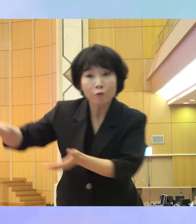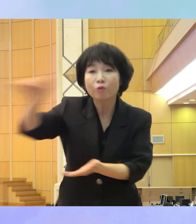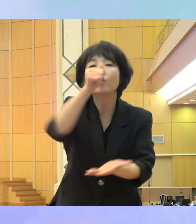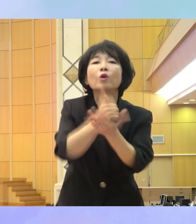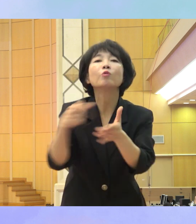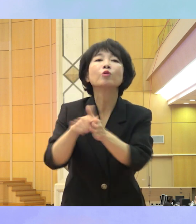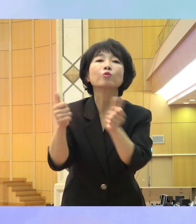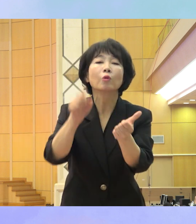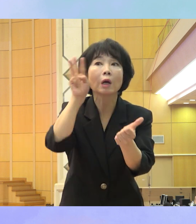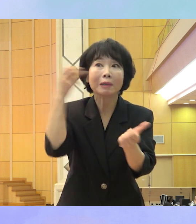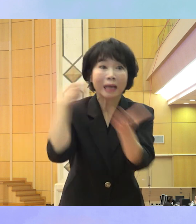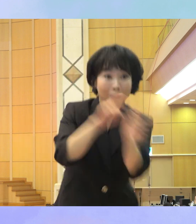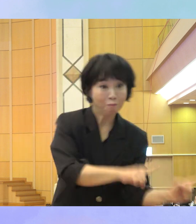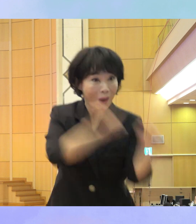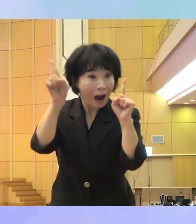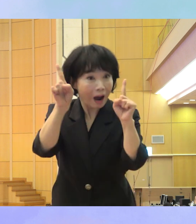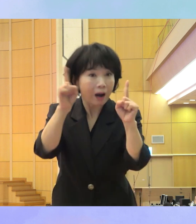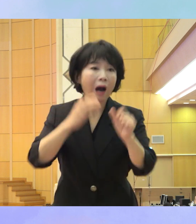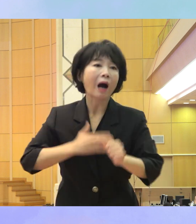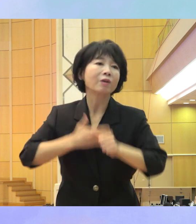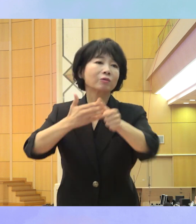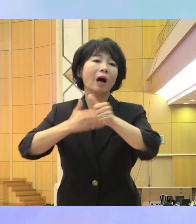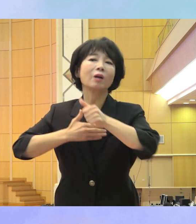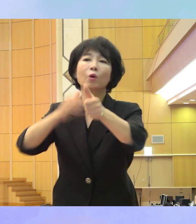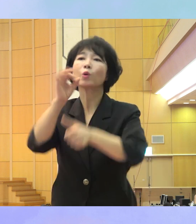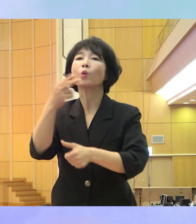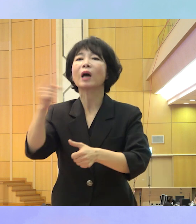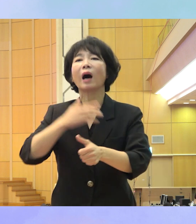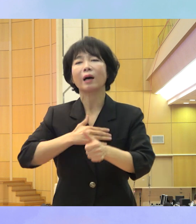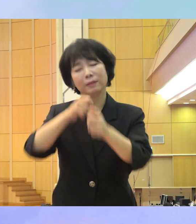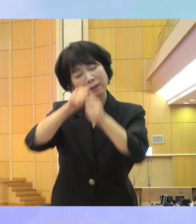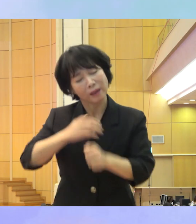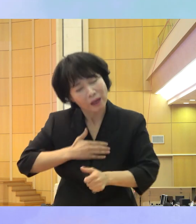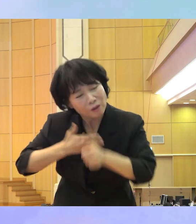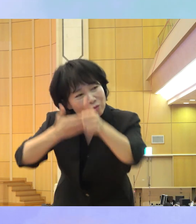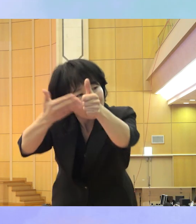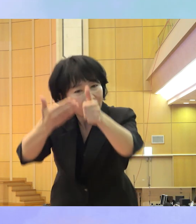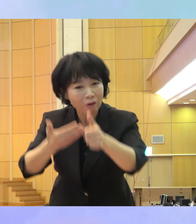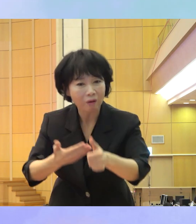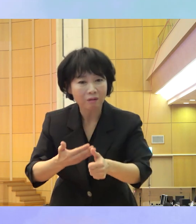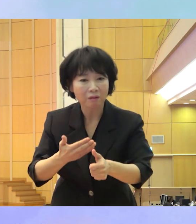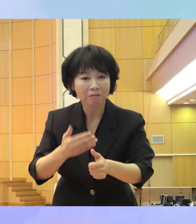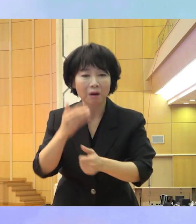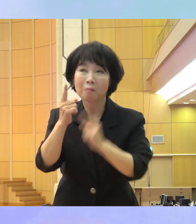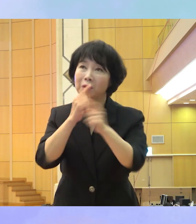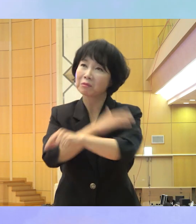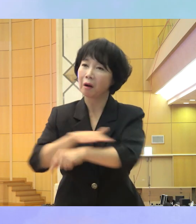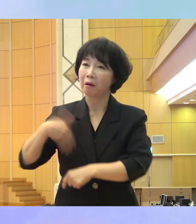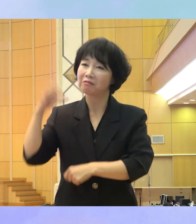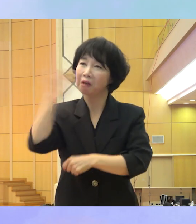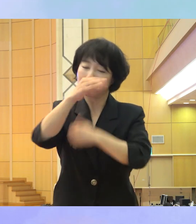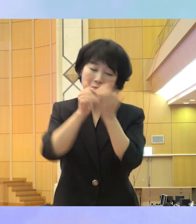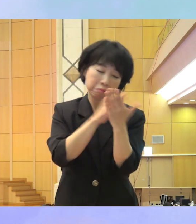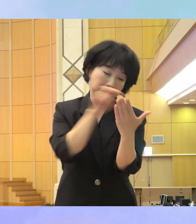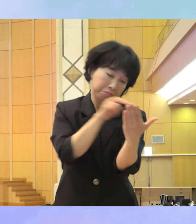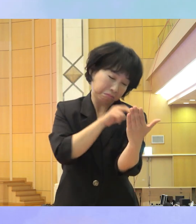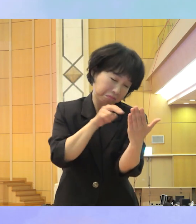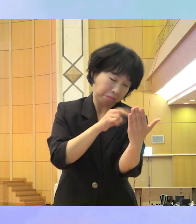것을 지금 우리에게 말씀하고자 요나서라고 하는 것이 기록되어 있는 건데 그런 건 모르고 그냥 요나서를 읽는 거예요.